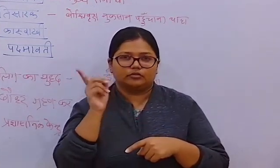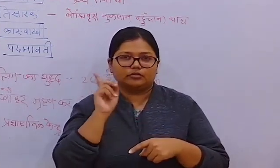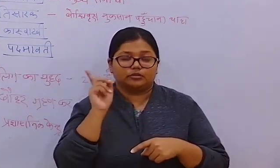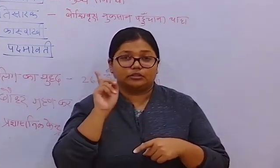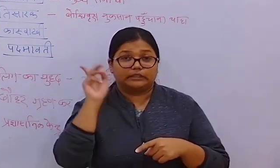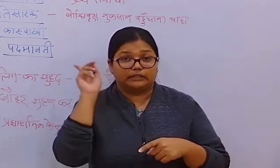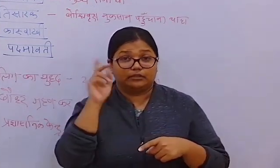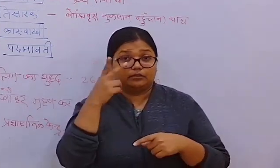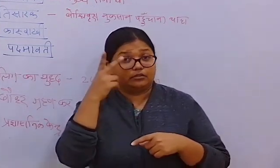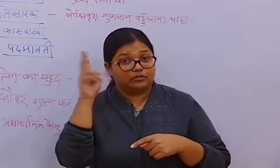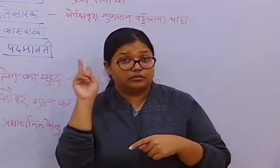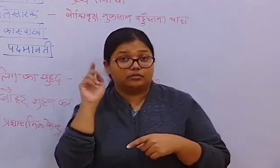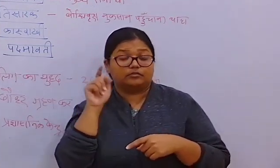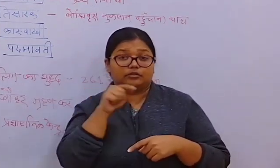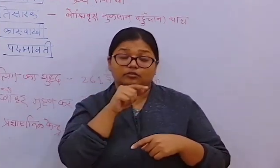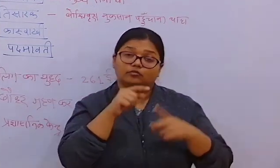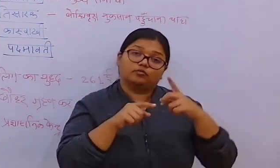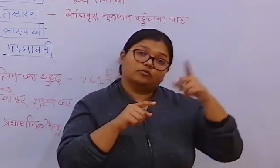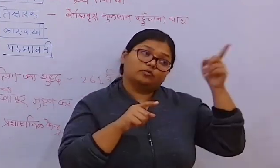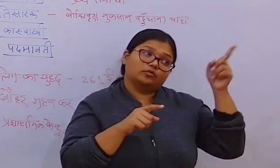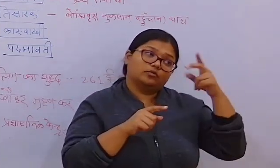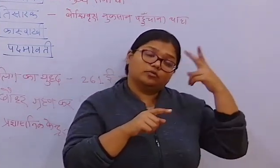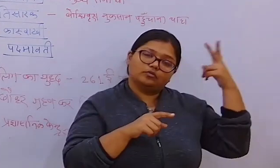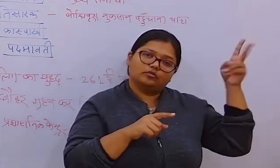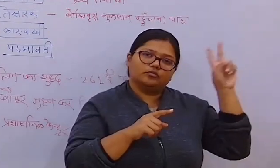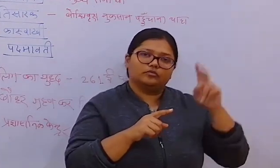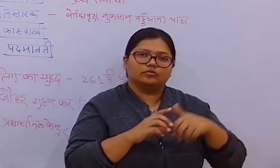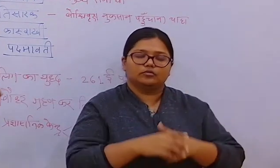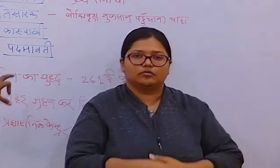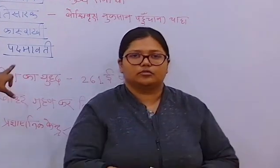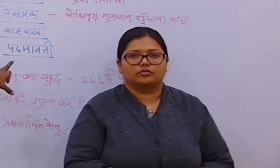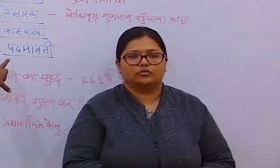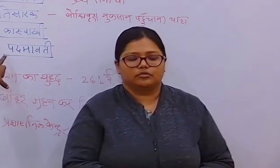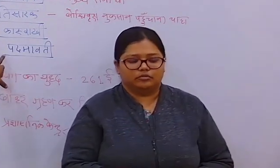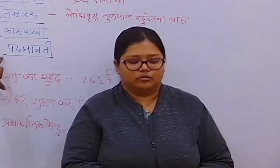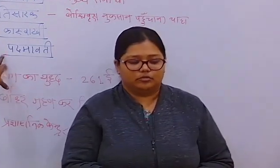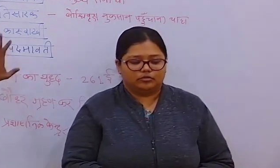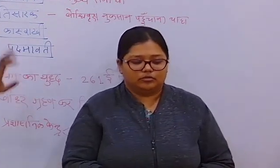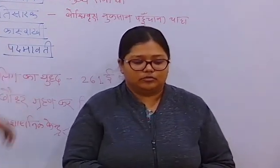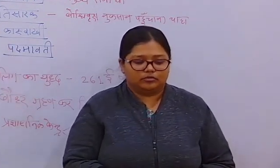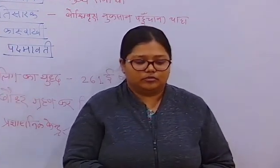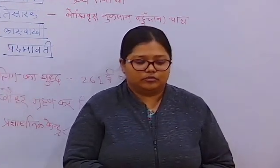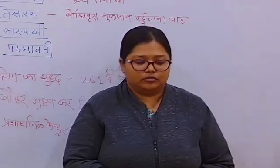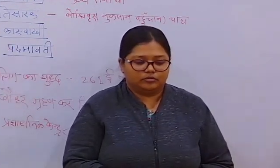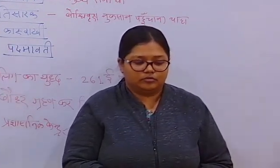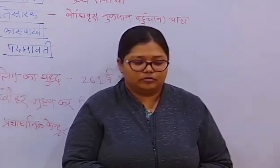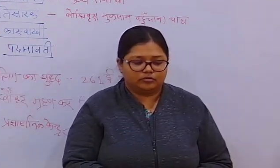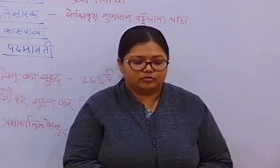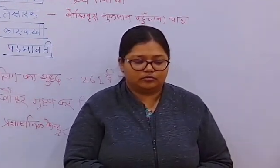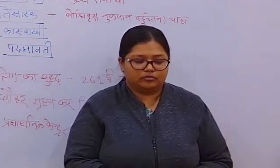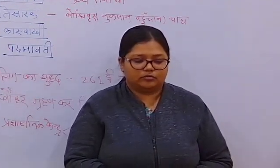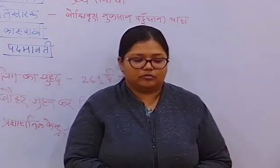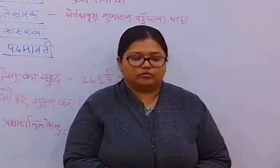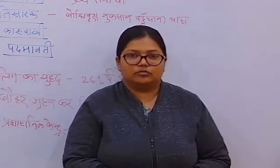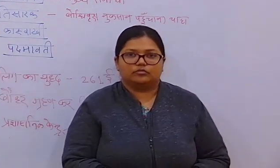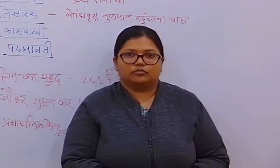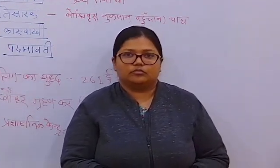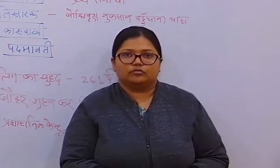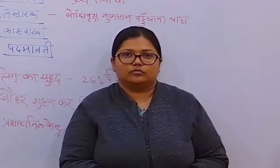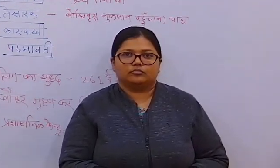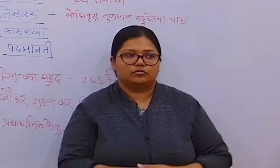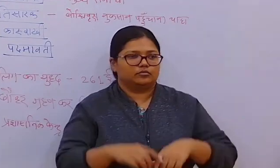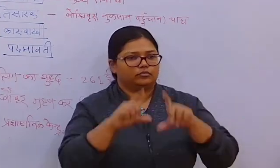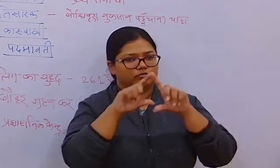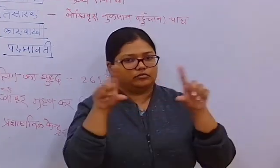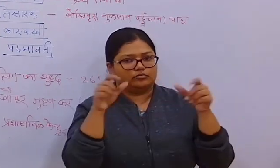मुख्य नायिका पद्मावती जो रानी है, ये उनकी बात नहीं कर रहे हैं, ये दूसरी पद्मावती हैं, क्लियर है। कलिंग का युद्ध